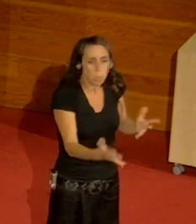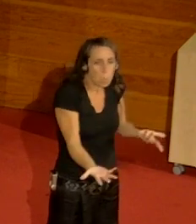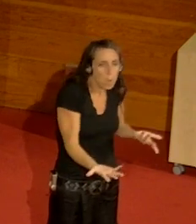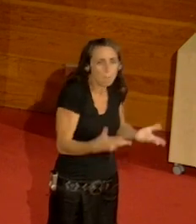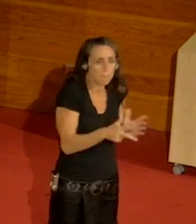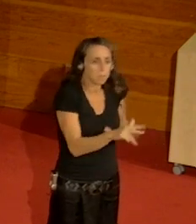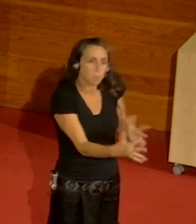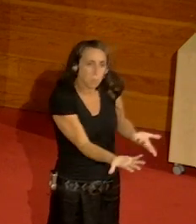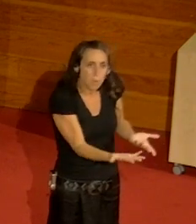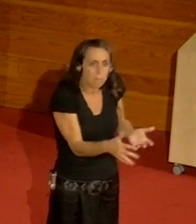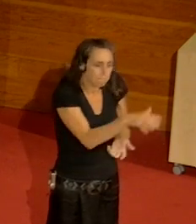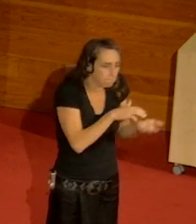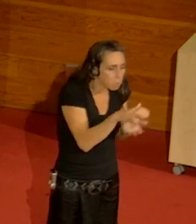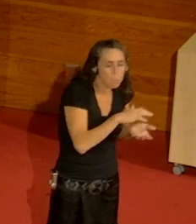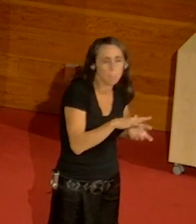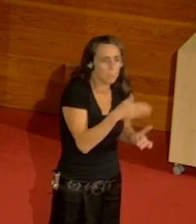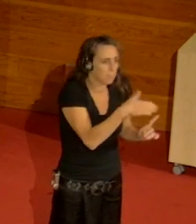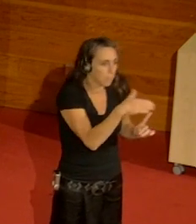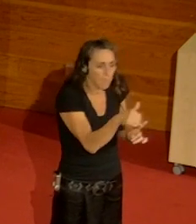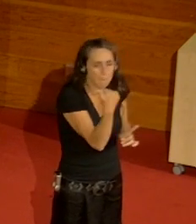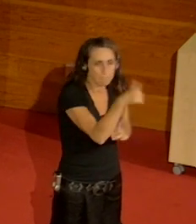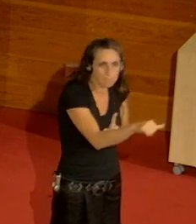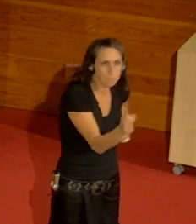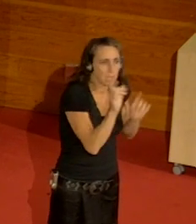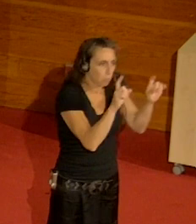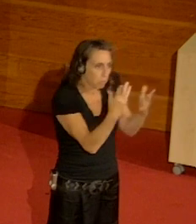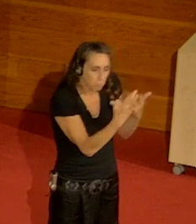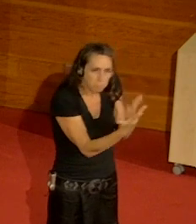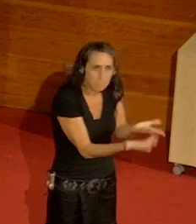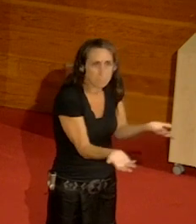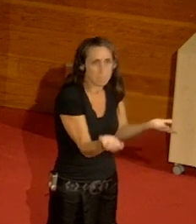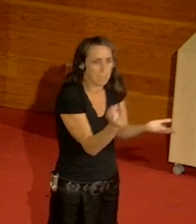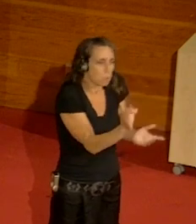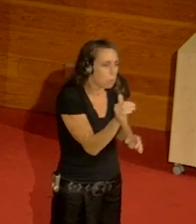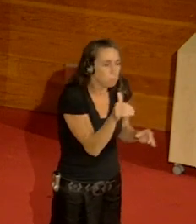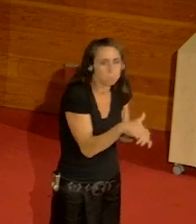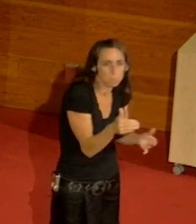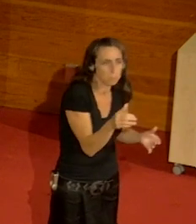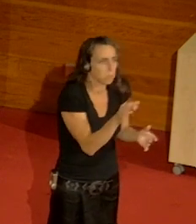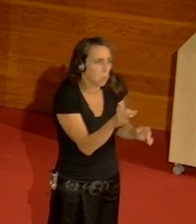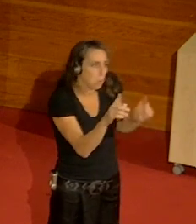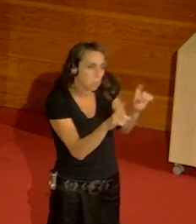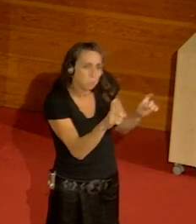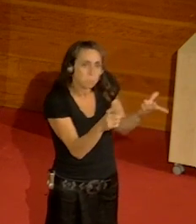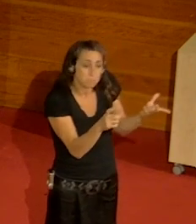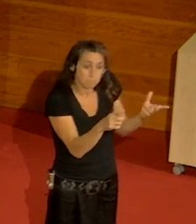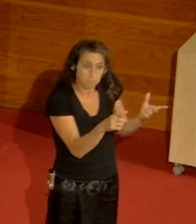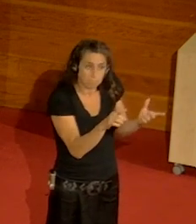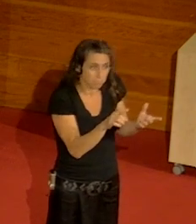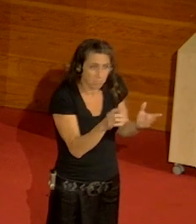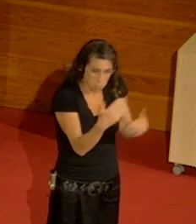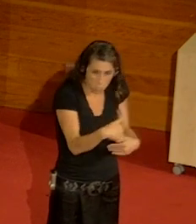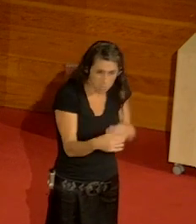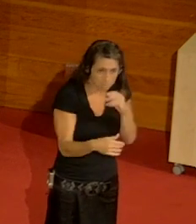aborto violencia machista educación mixta estarán muy relegados bueno Depende depende